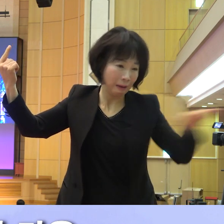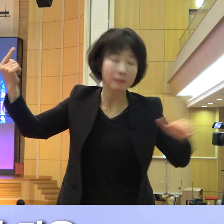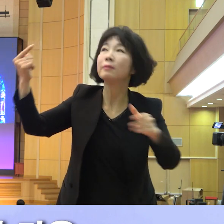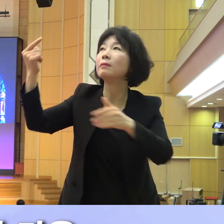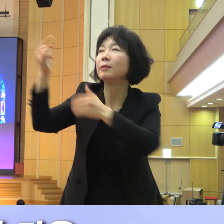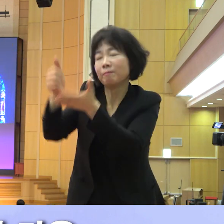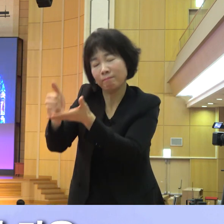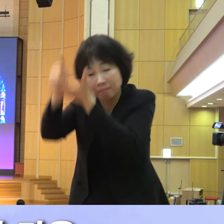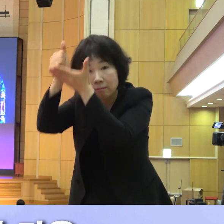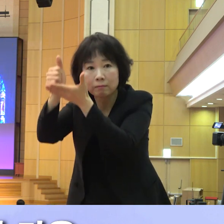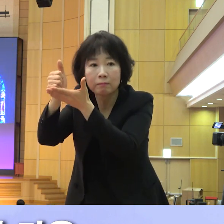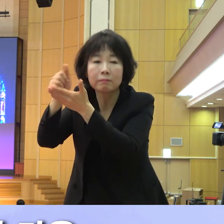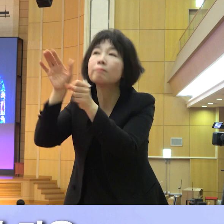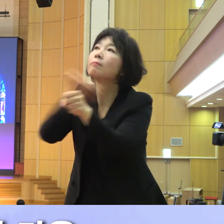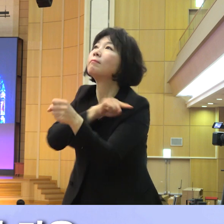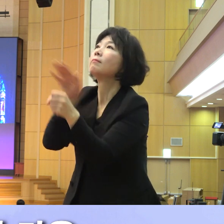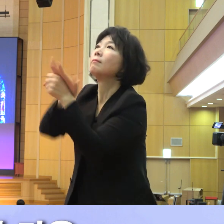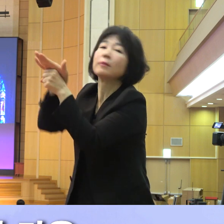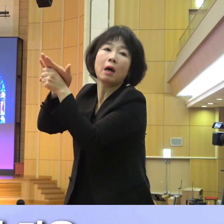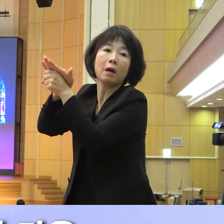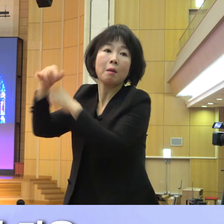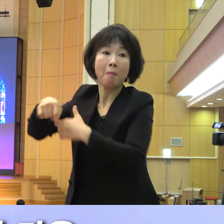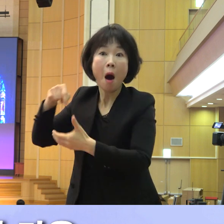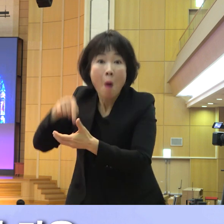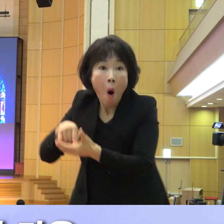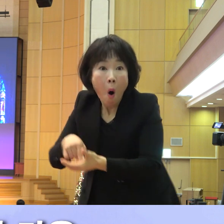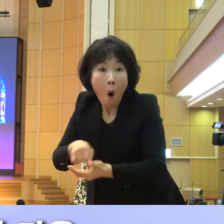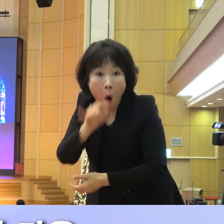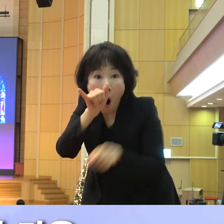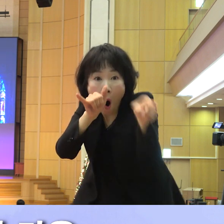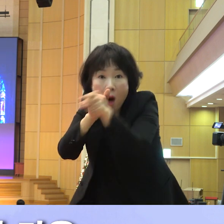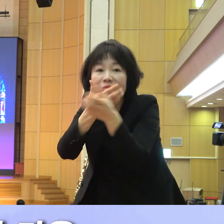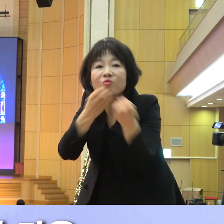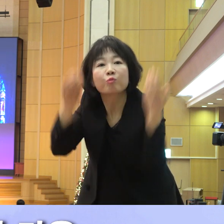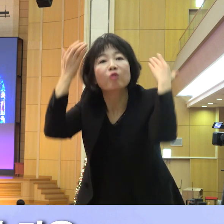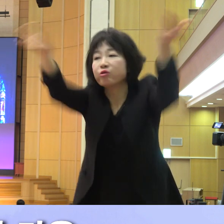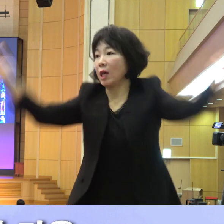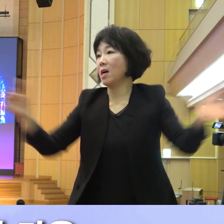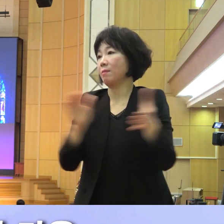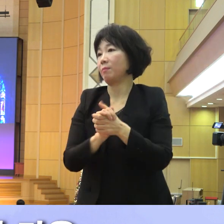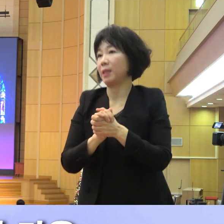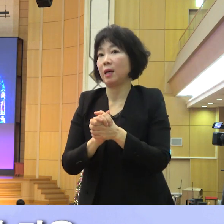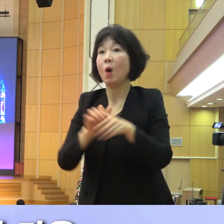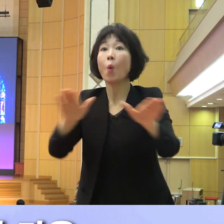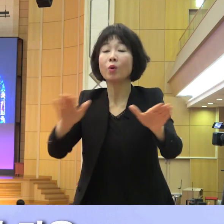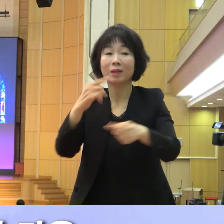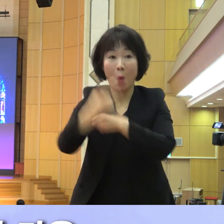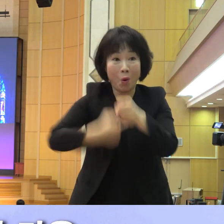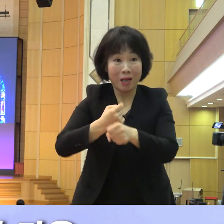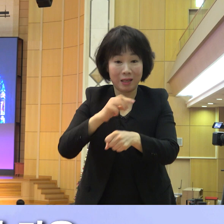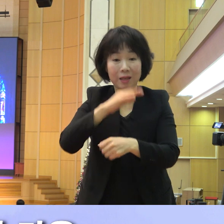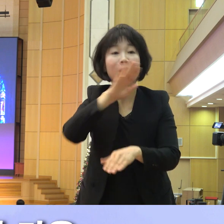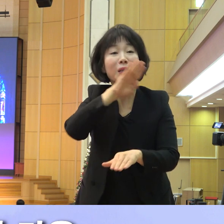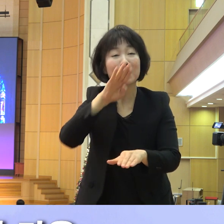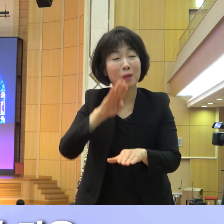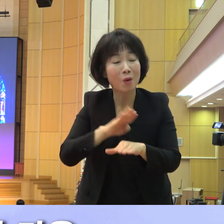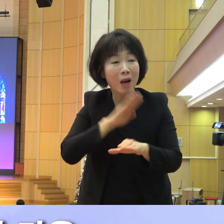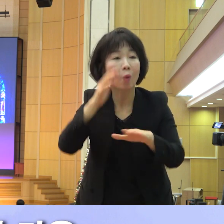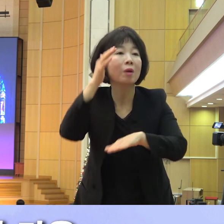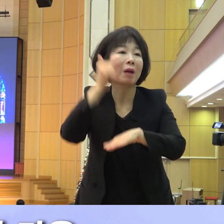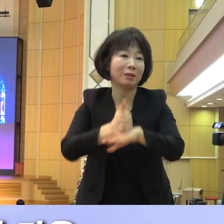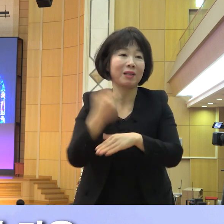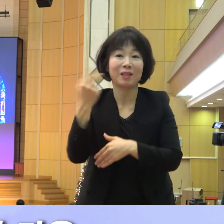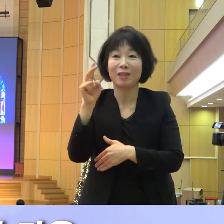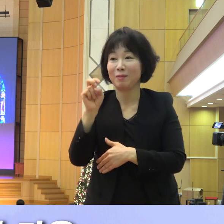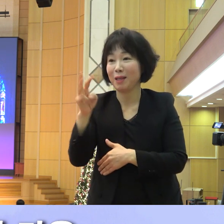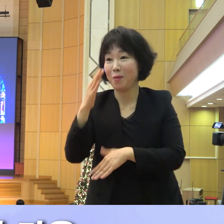하나님부터 축복받을 수 있는 마음인 것입니다. 오늘 마지막 주일, 마지막